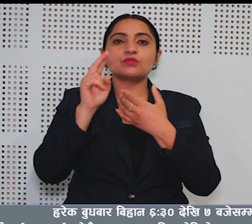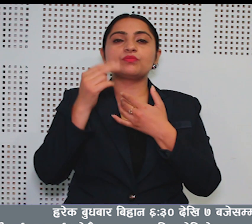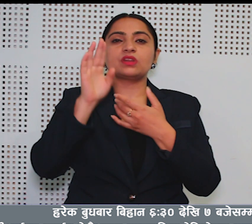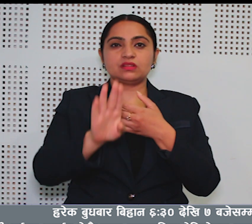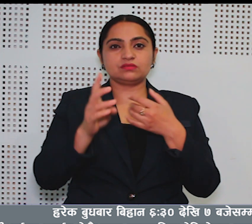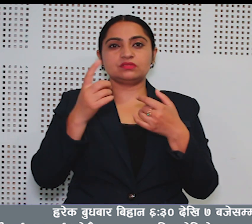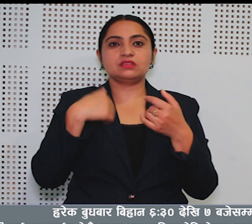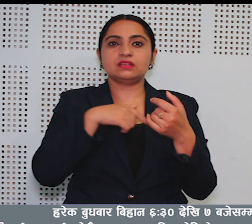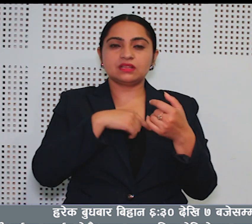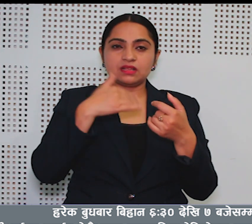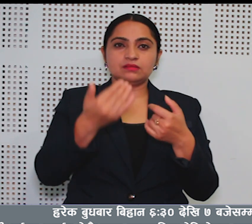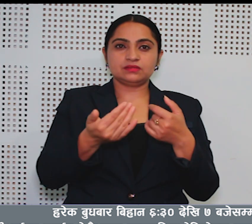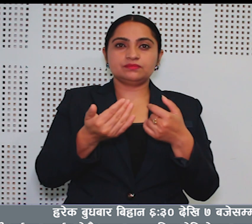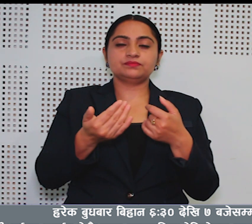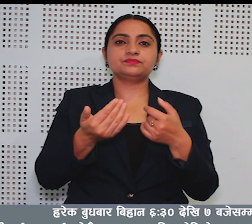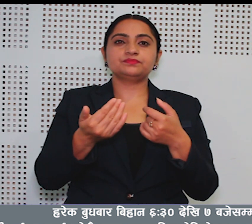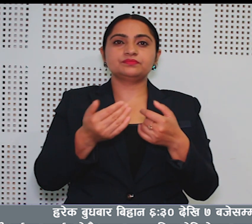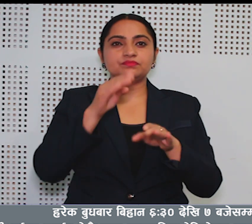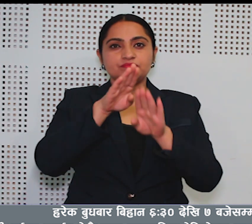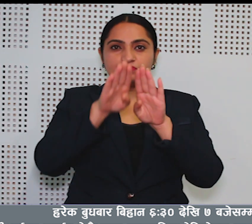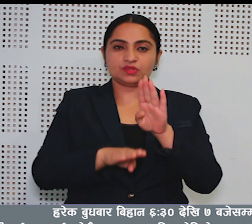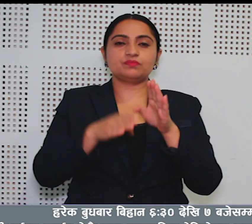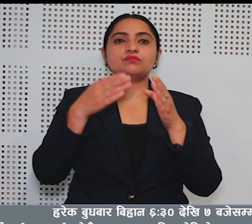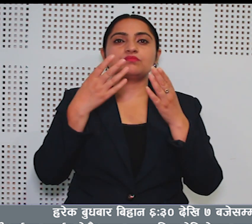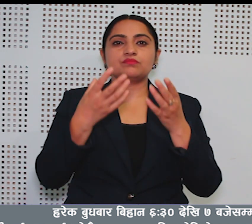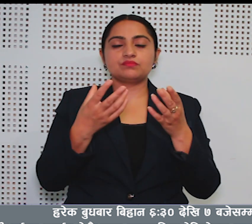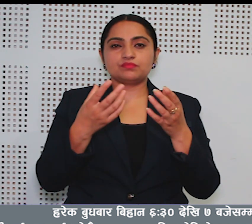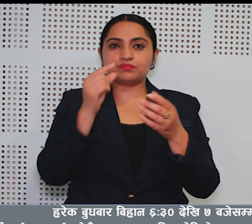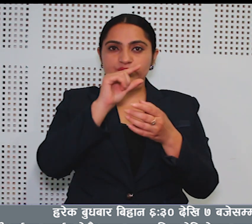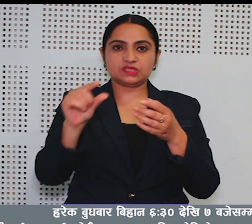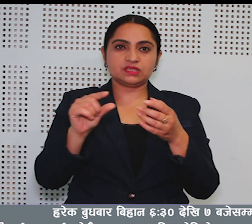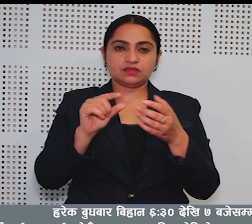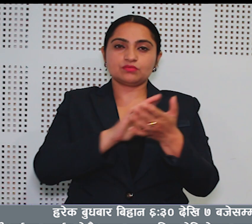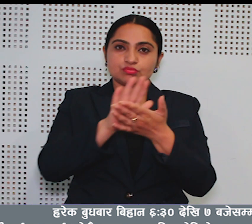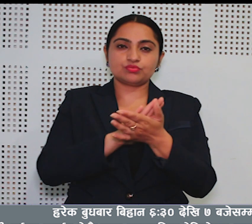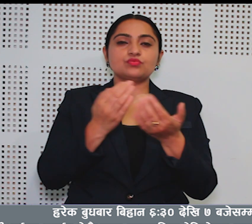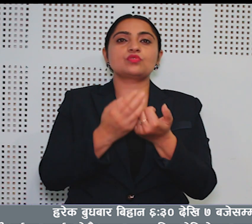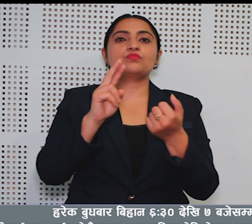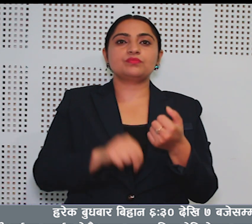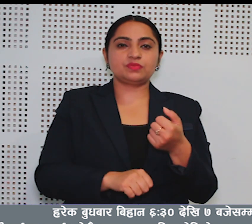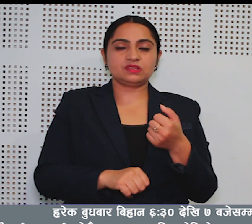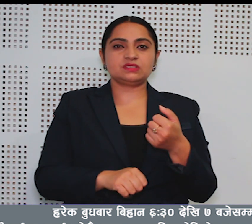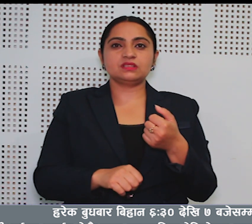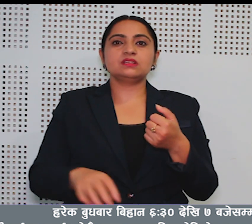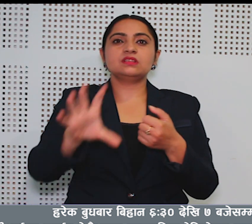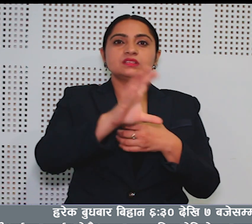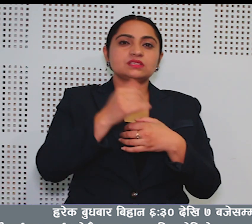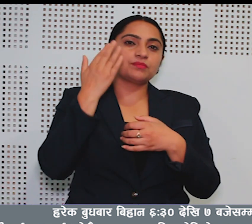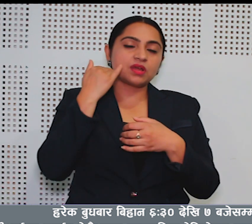के हेफे है। तैला भेदभाव से हमरा के वही दुआरे कहे छी जे एकता हम बनी सब महिला एकजुट क के